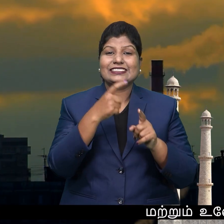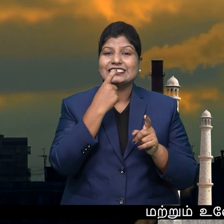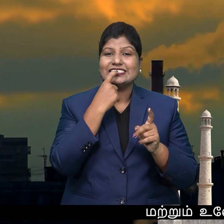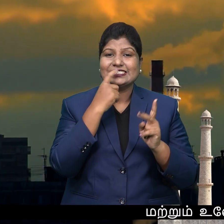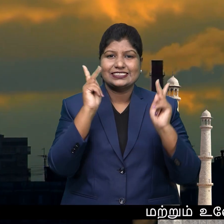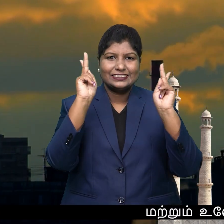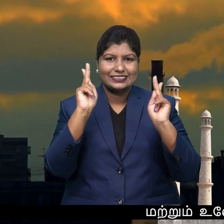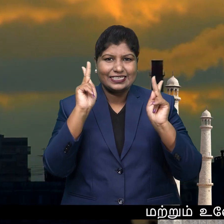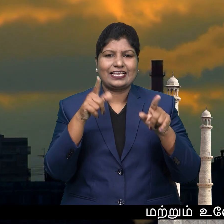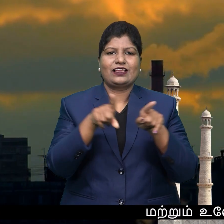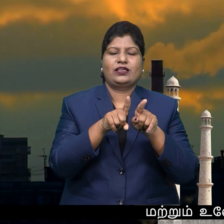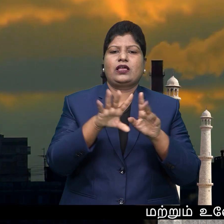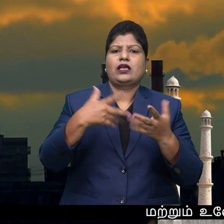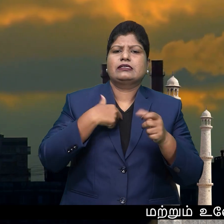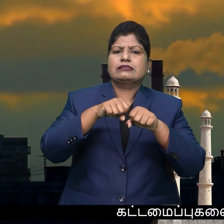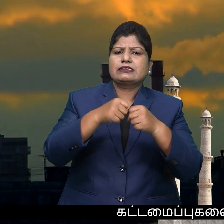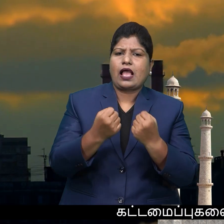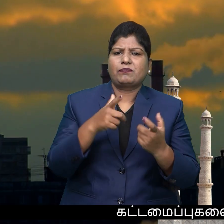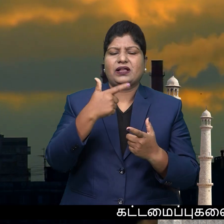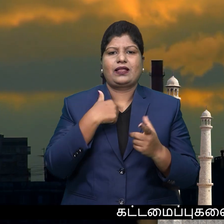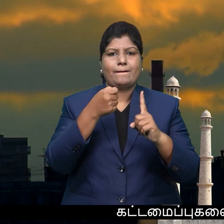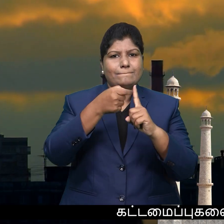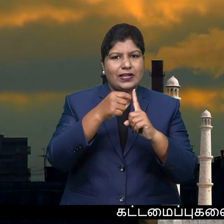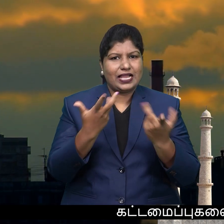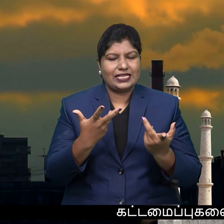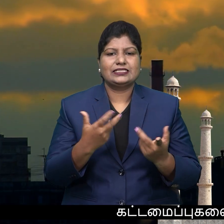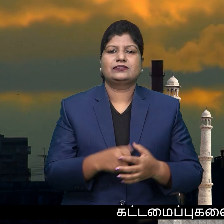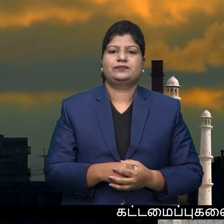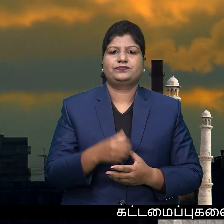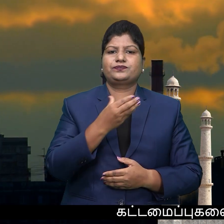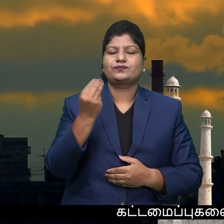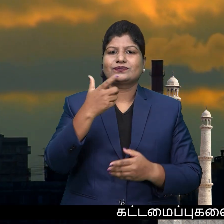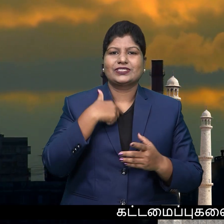மற்றும் உலோக மற்றும் கல் கட்டமைப்புகளை சேதப்படுத்துகிறது.